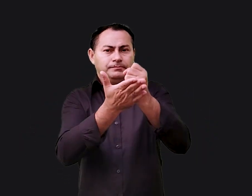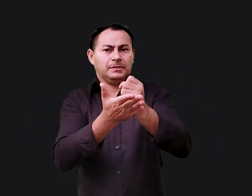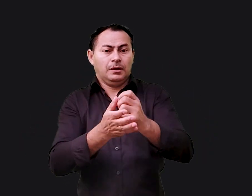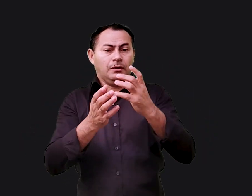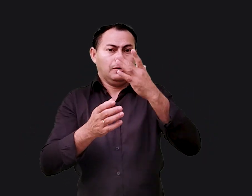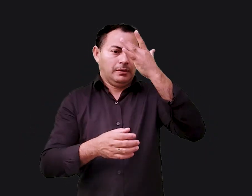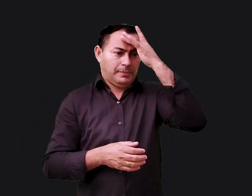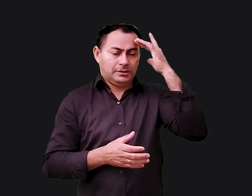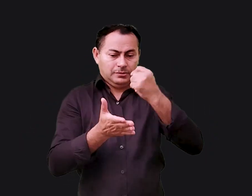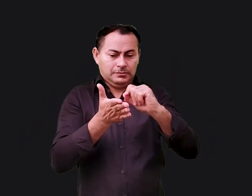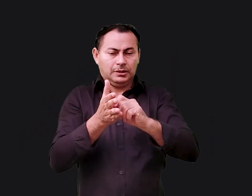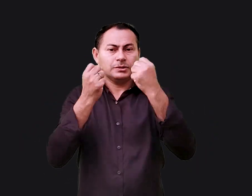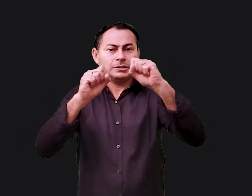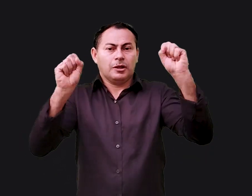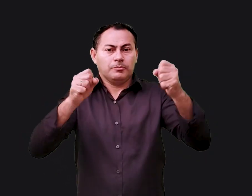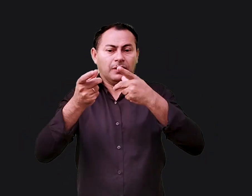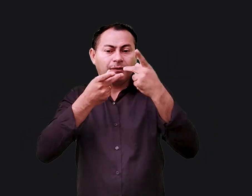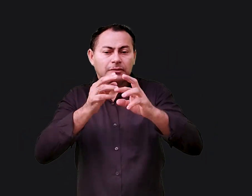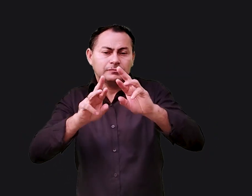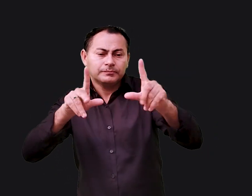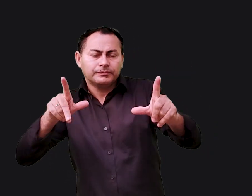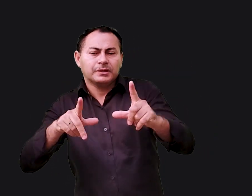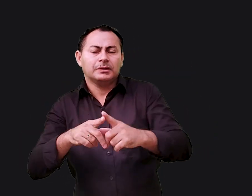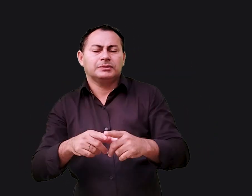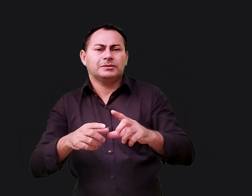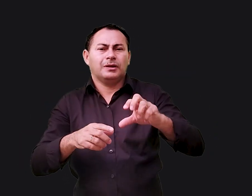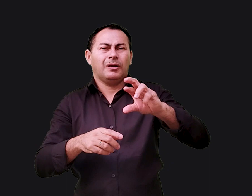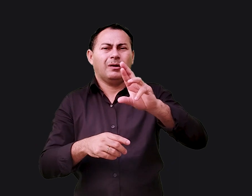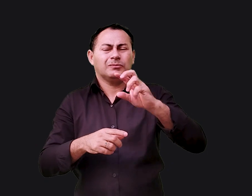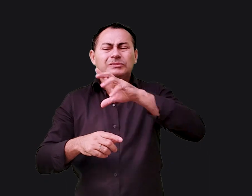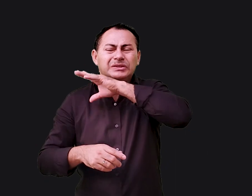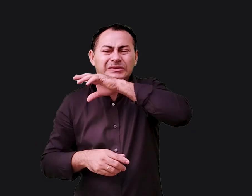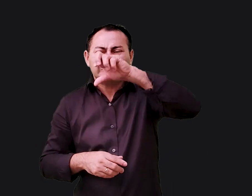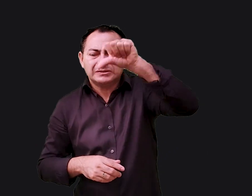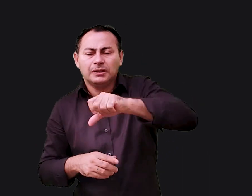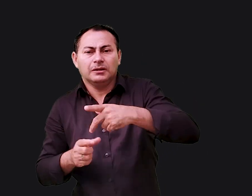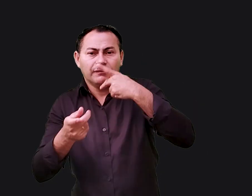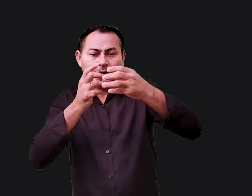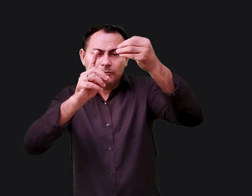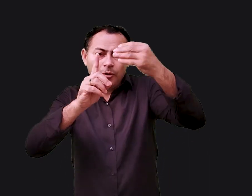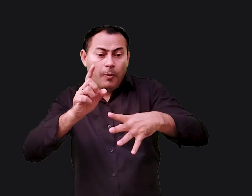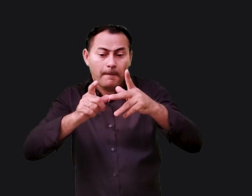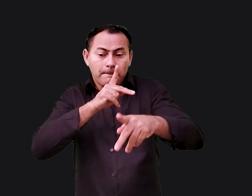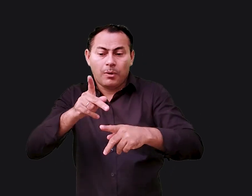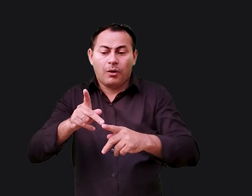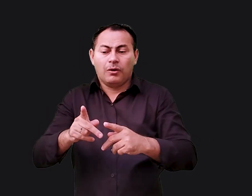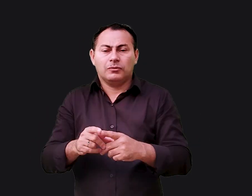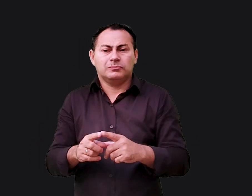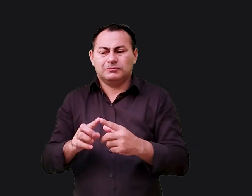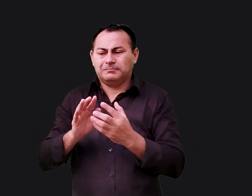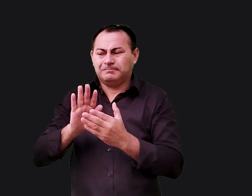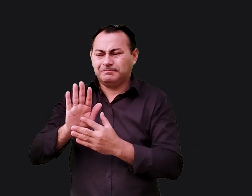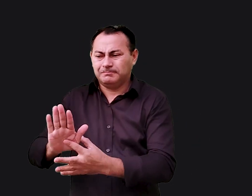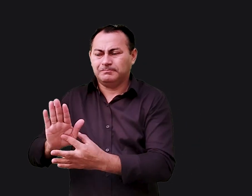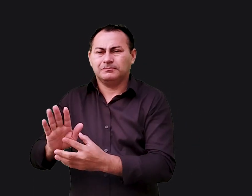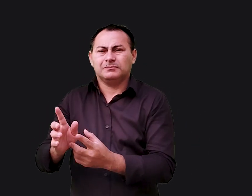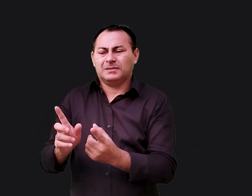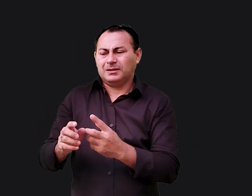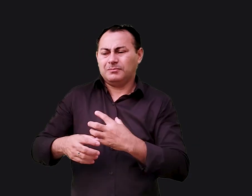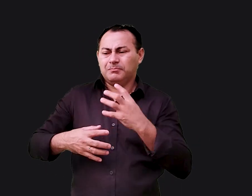de Redenção O salmista descreve um tipo diferente de ruína ele descreve um povo redimido que se